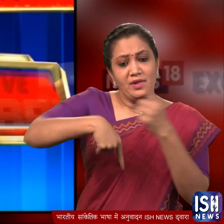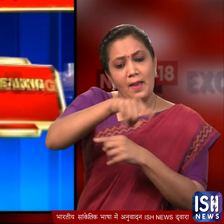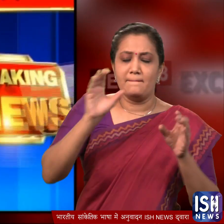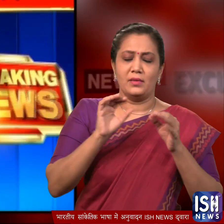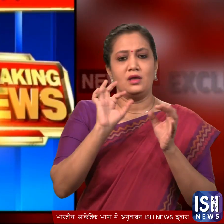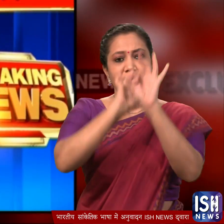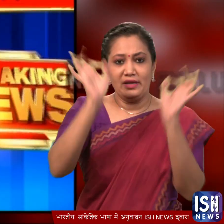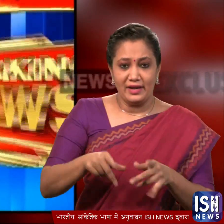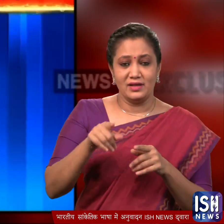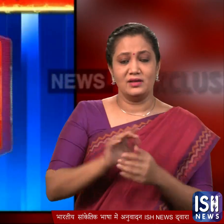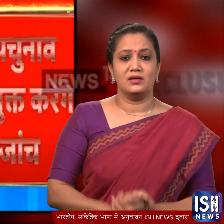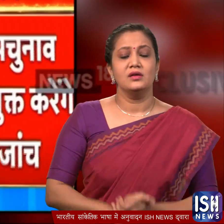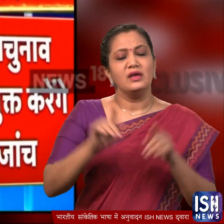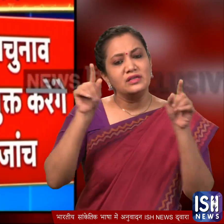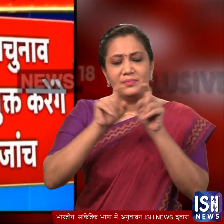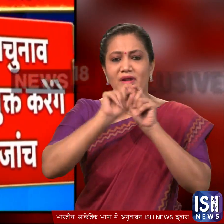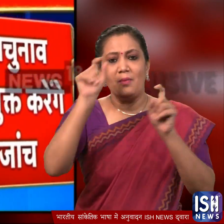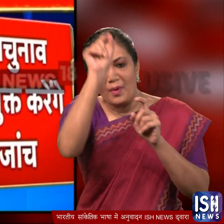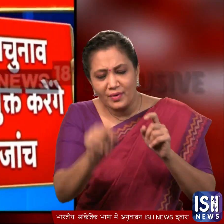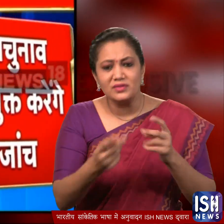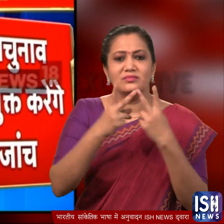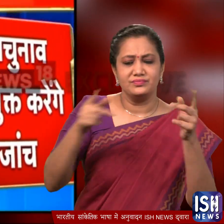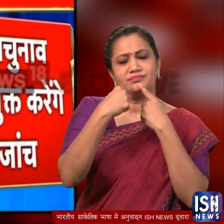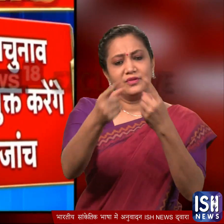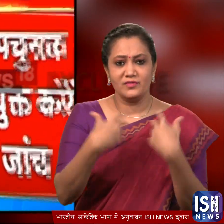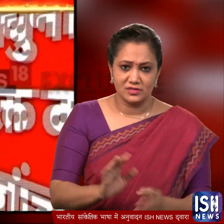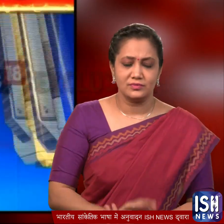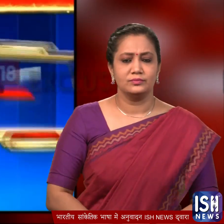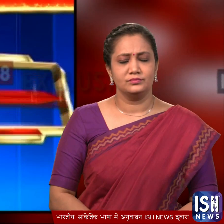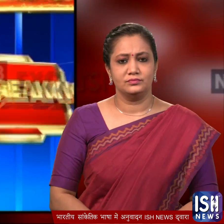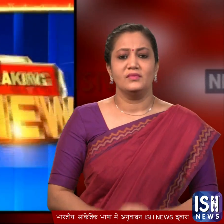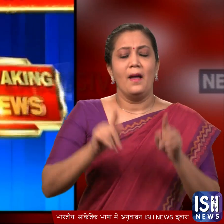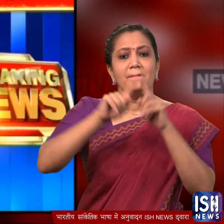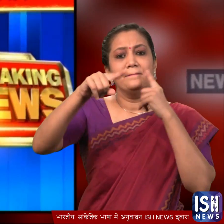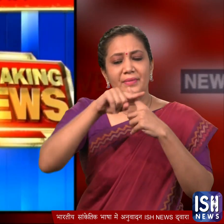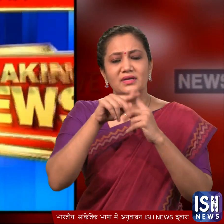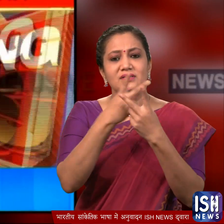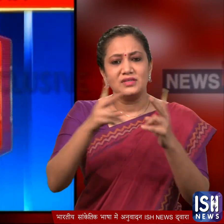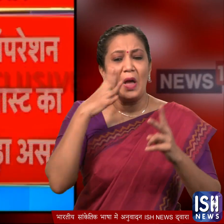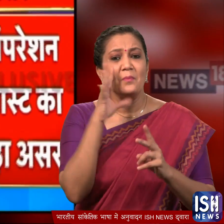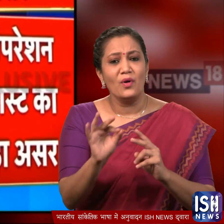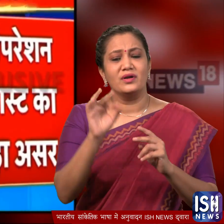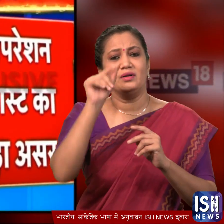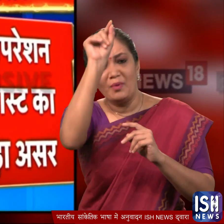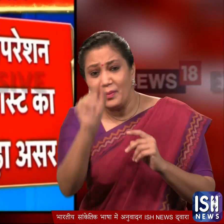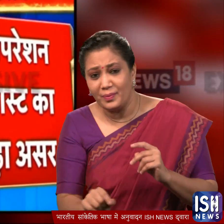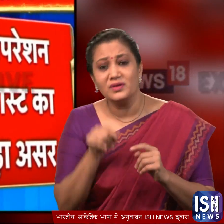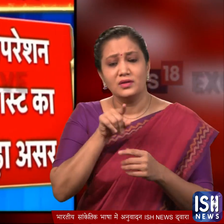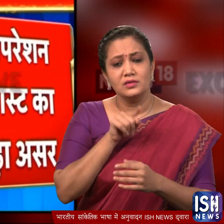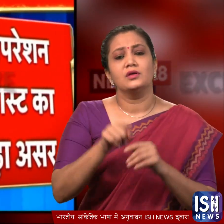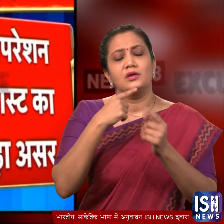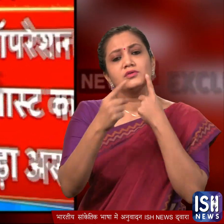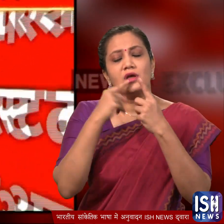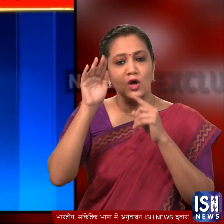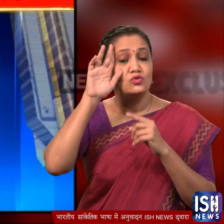का गठन कर दिया है। कैमरे पर उन्होंने एक्सक्लूसिव बातचीत की है न्यूज 18 इंडिया से और इस मसले पे बातचीत के अलावा तमाम जो महत्वपूर्ण पहलू भी हैं